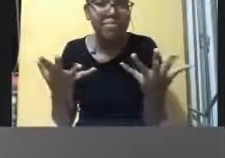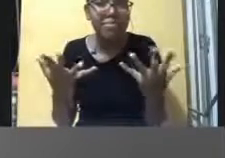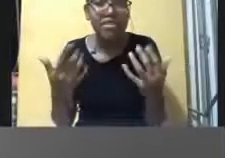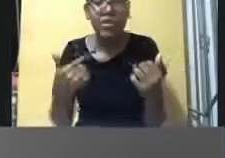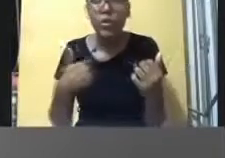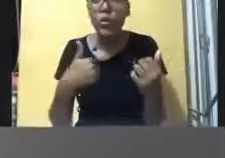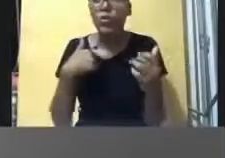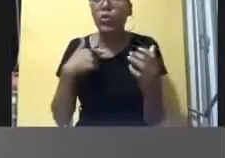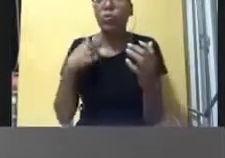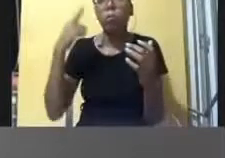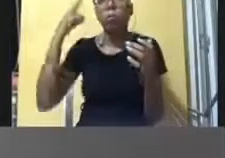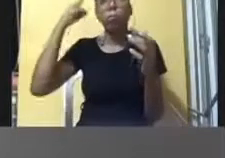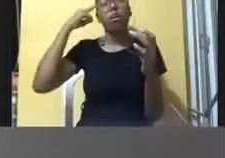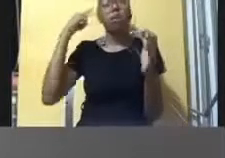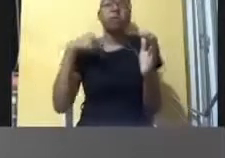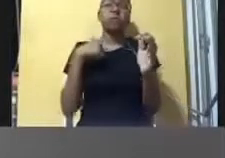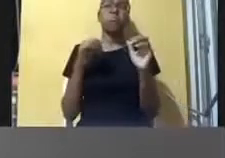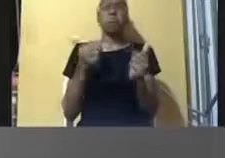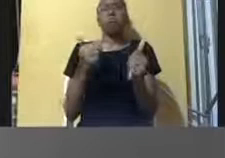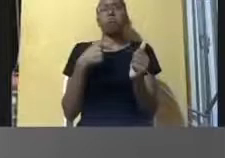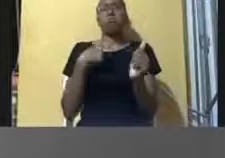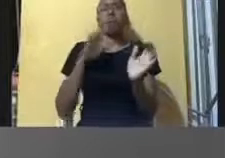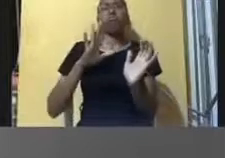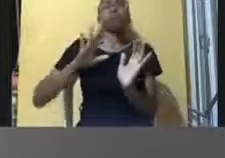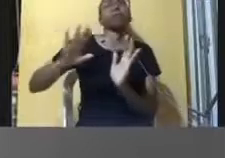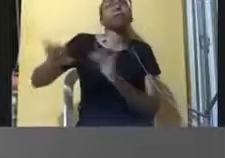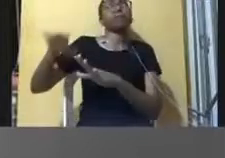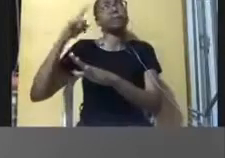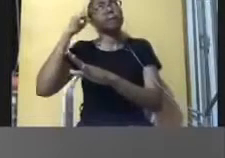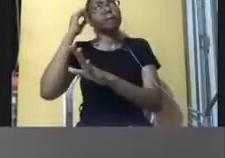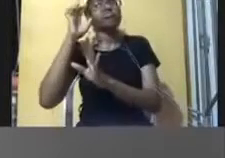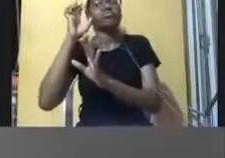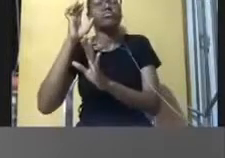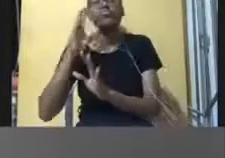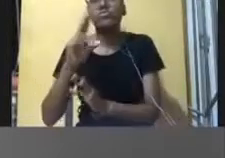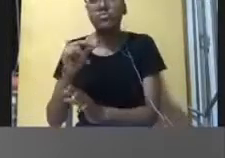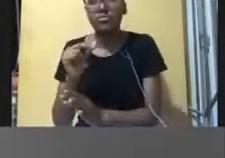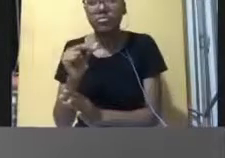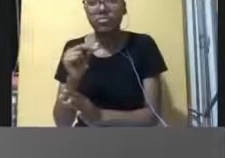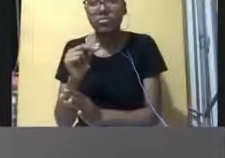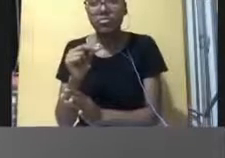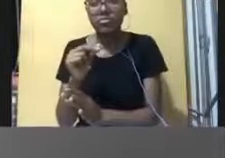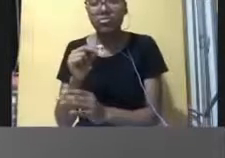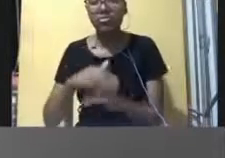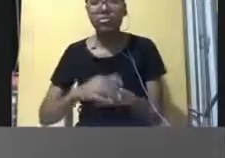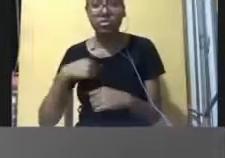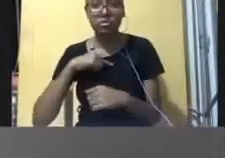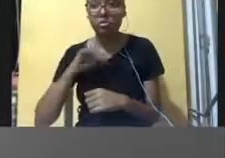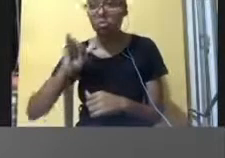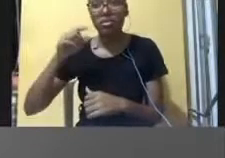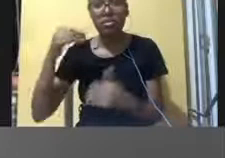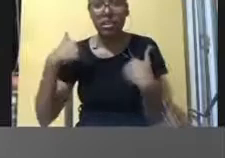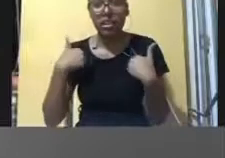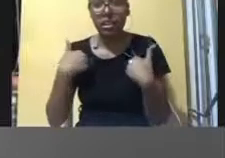existencia, como muy bien lo dijo Marcelo Salamanca. Nosotros tenemos eso, somos